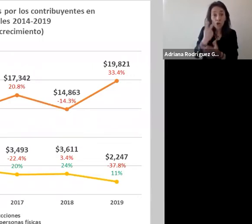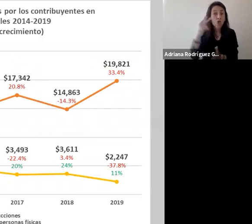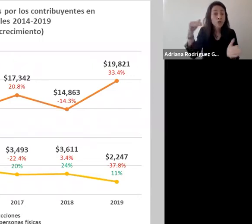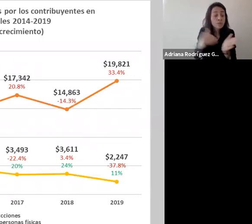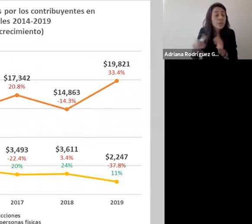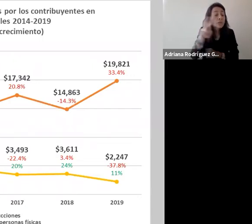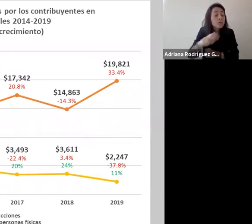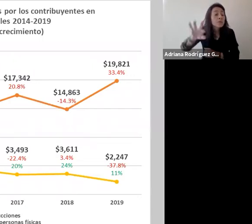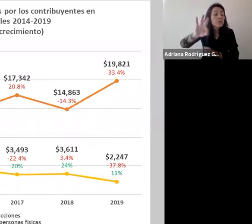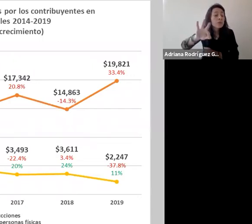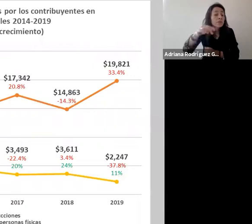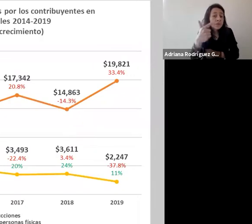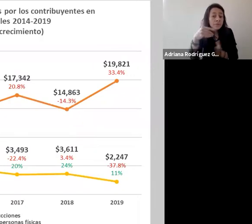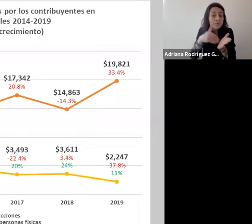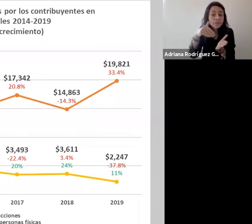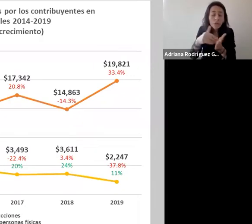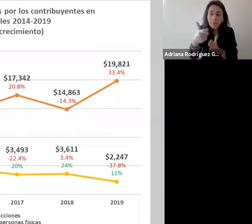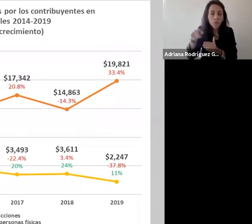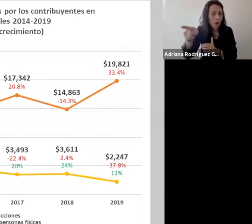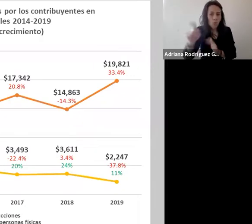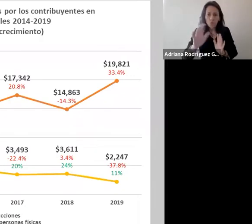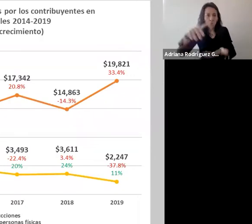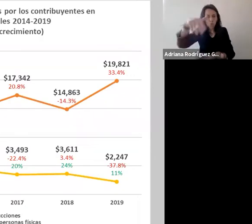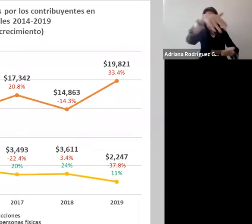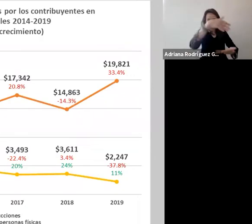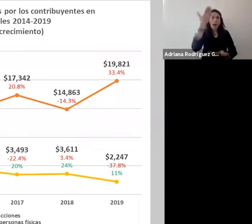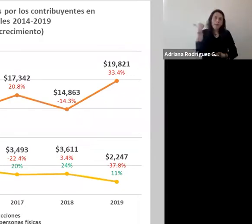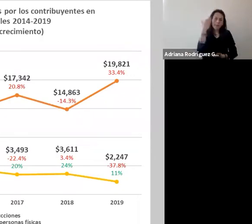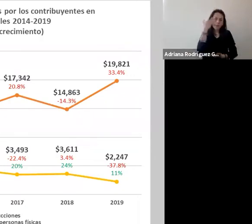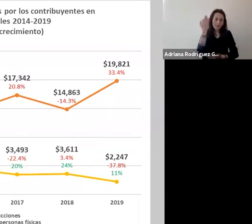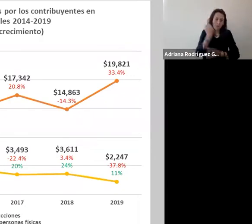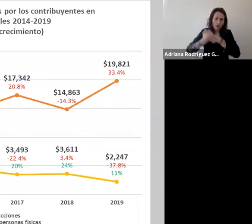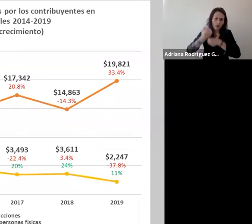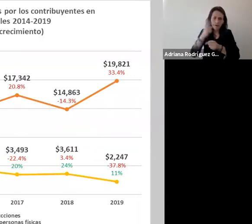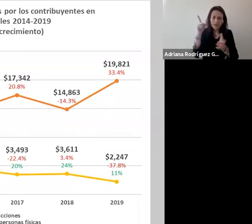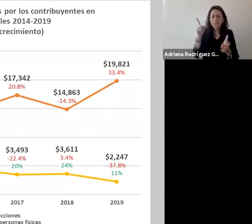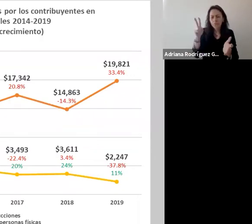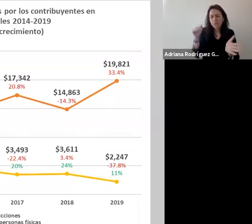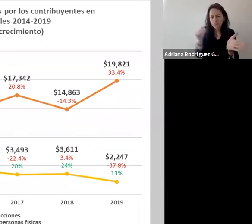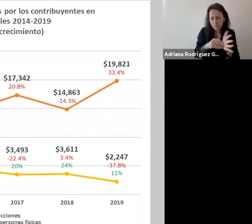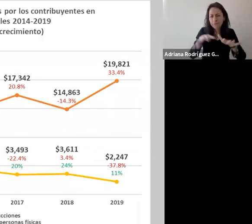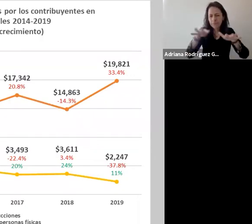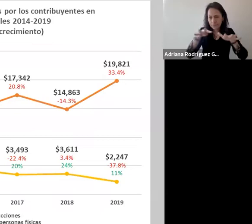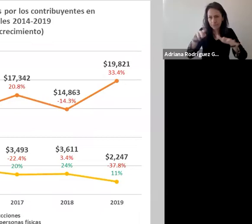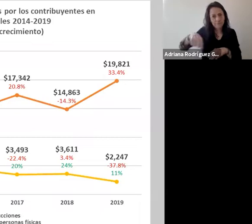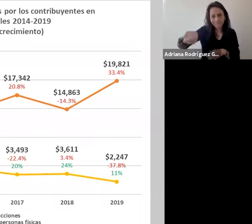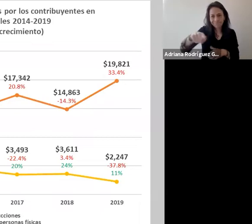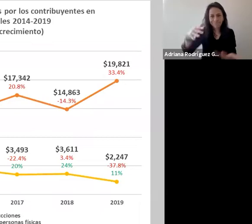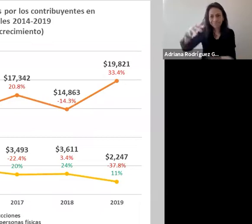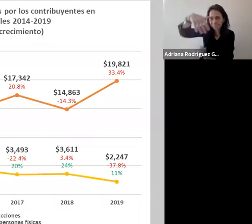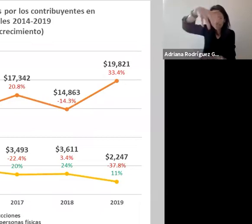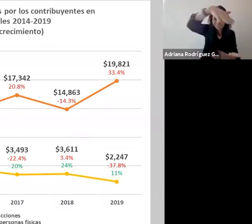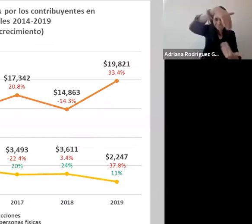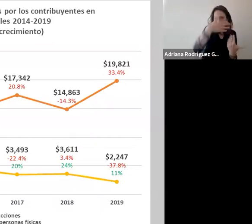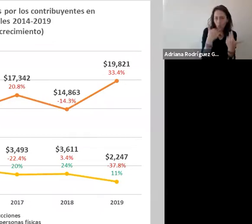2,247 millones de pesos en el año 2019. Cuando sumamos lo que se dejó de recibir